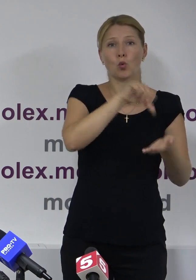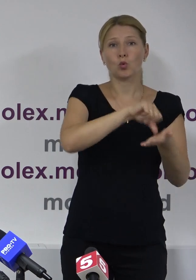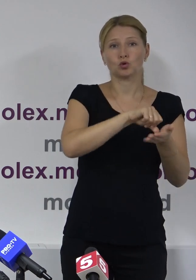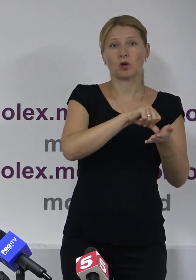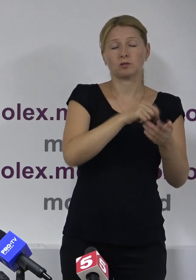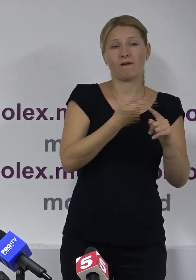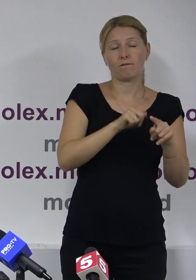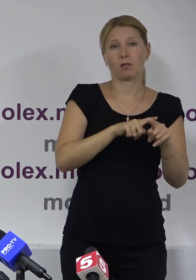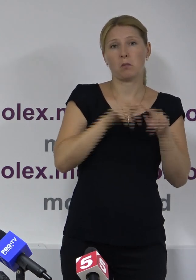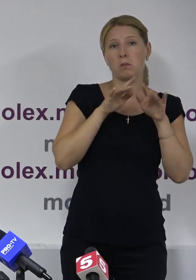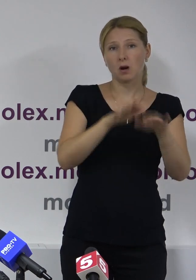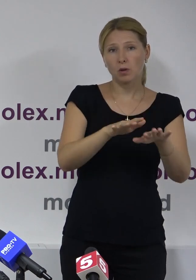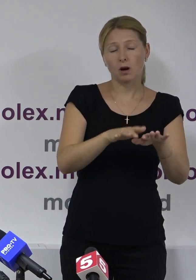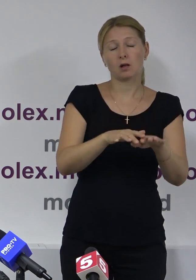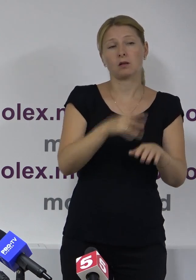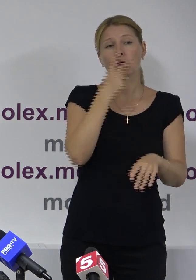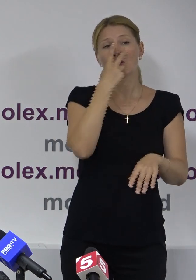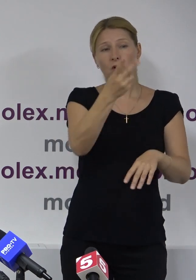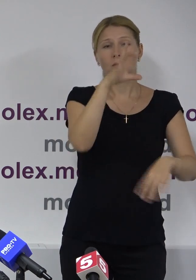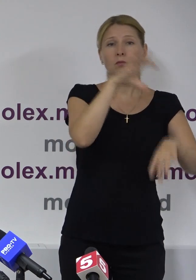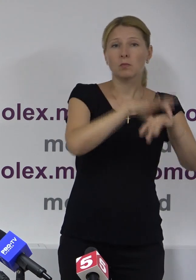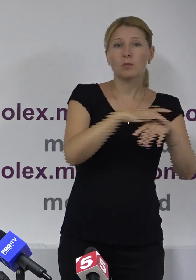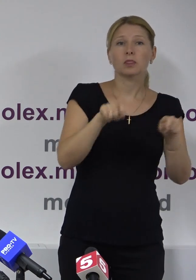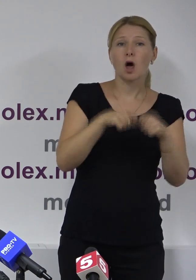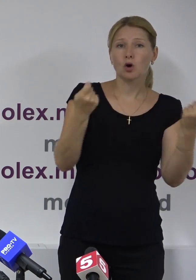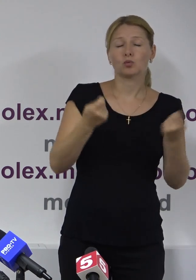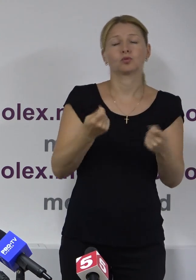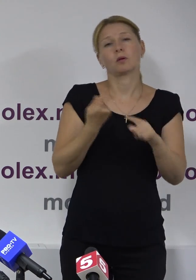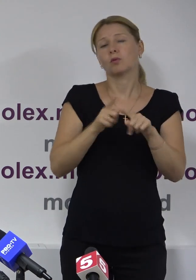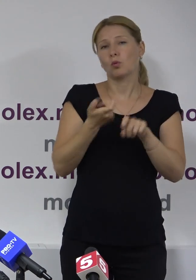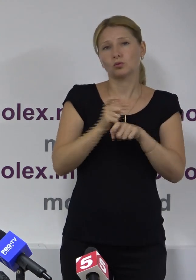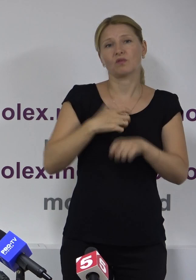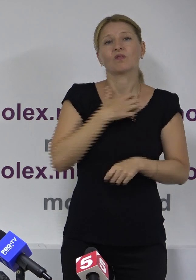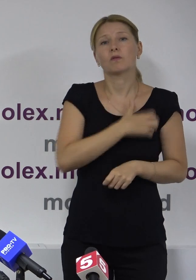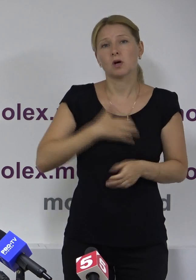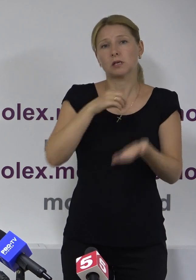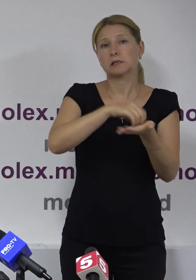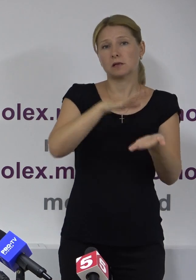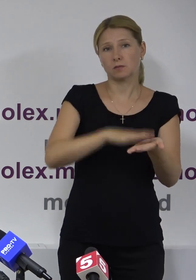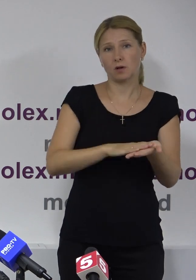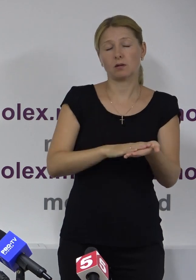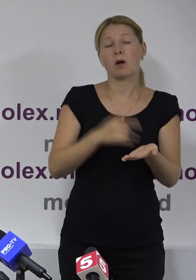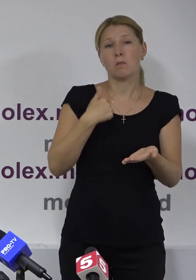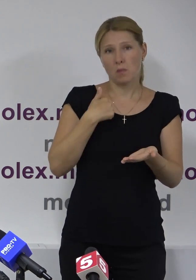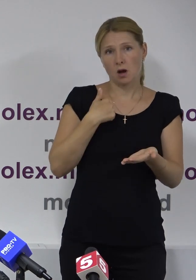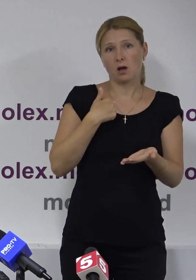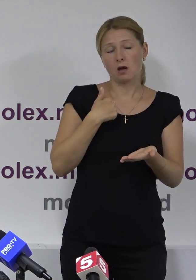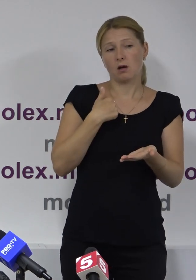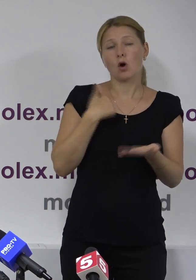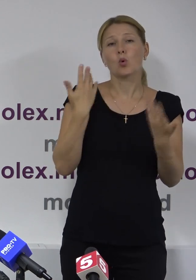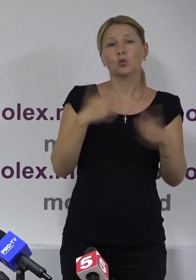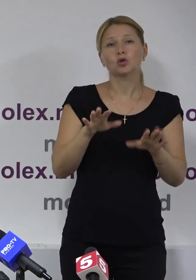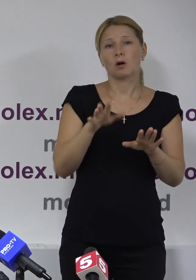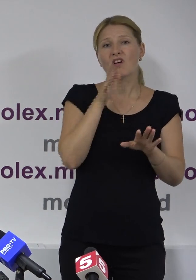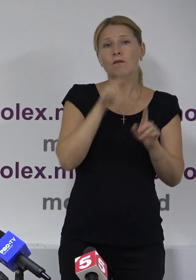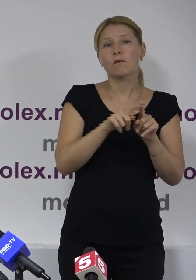de reținere uneori a anumitor încălcări și acest lucru este foarte important pentru că am constatat atât pe parcursul